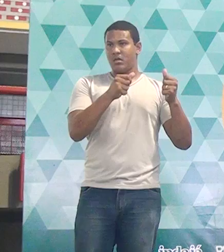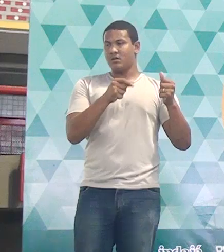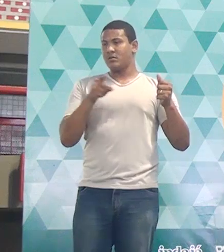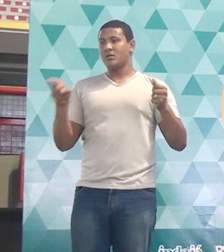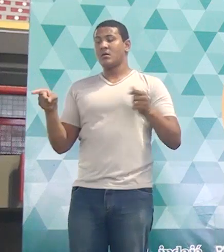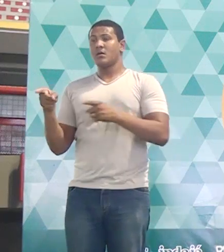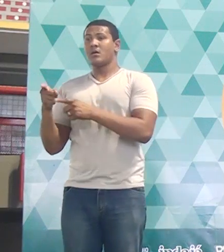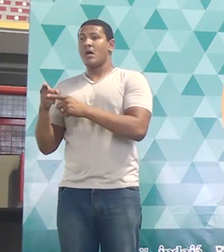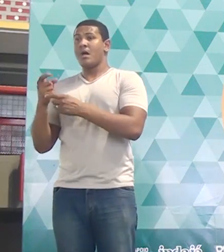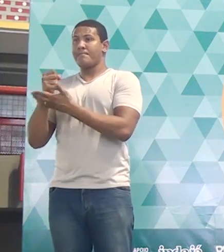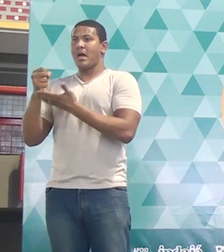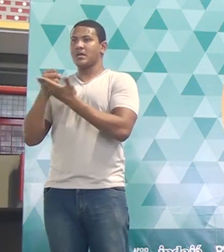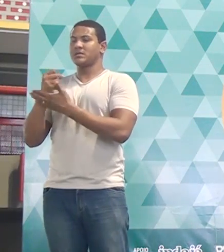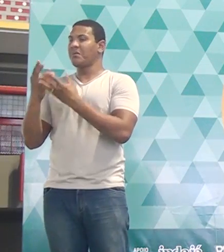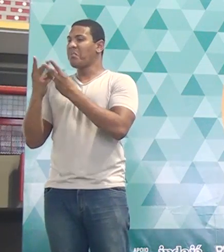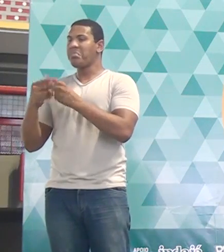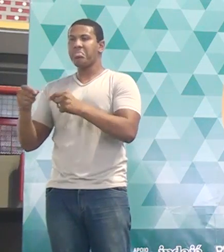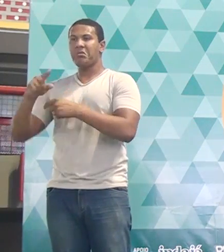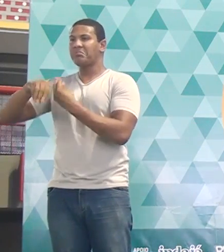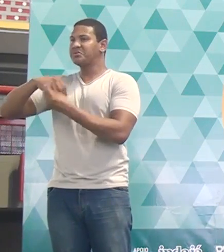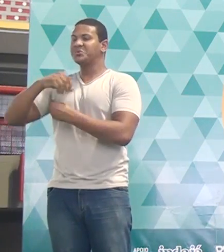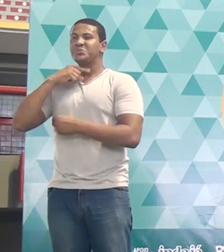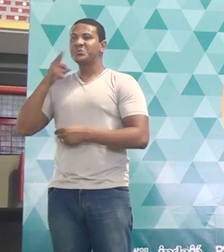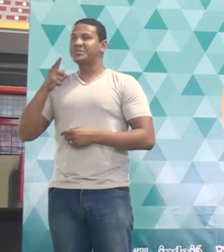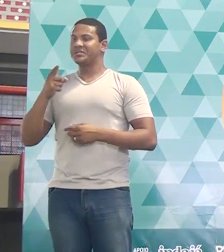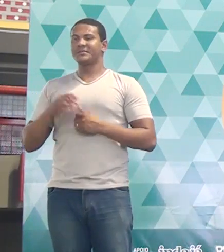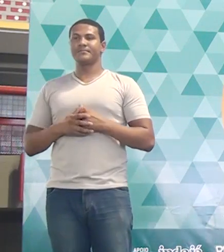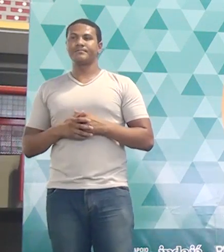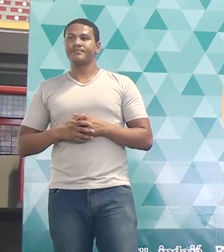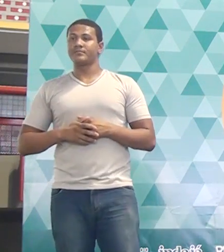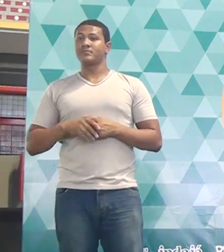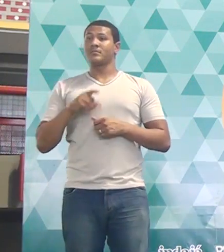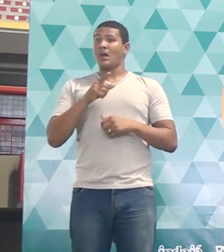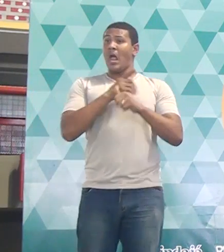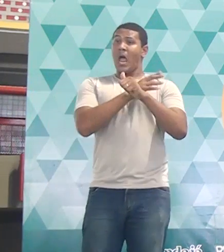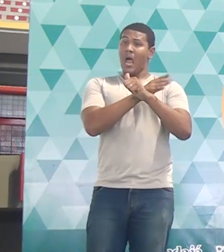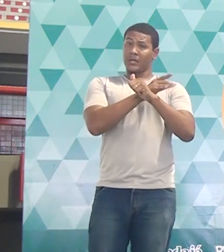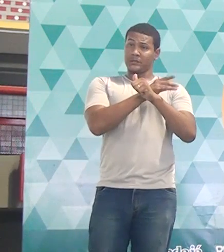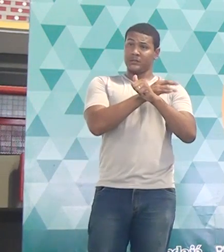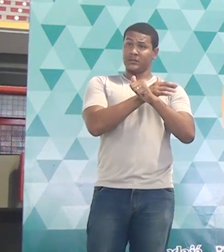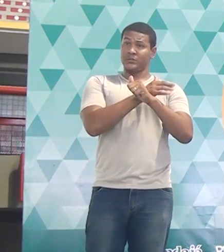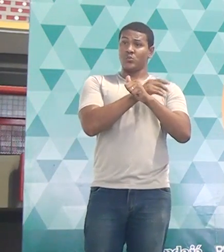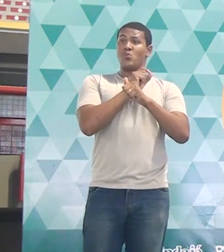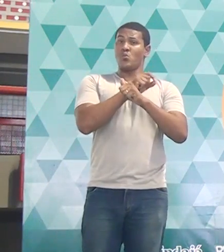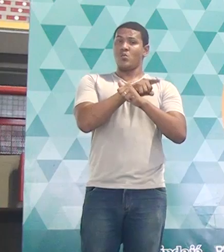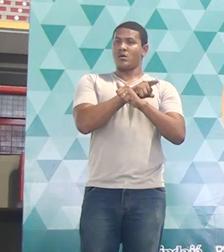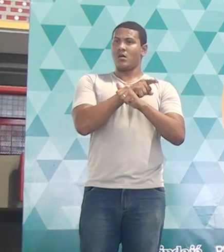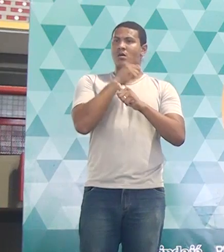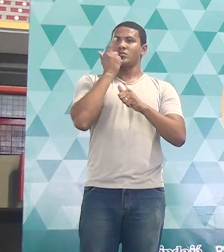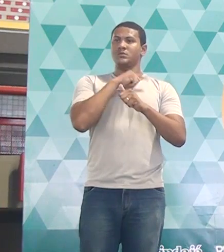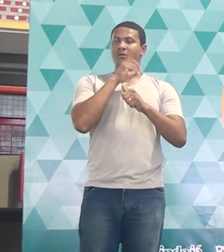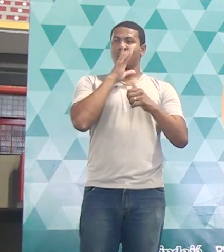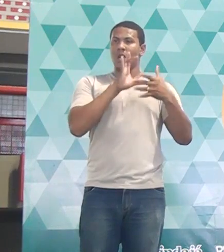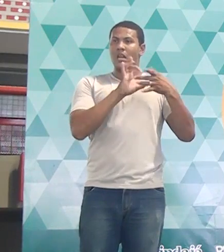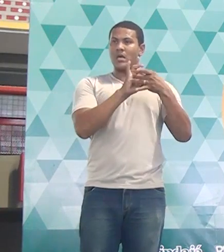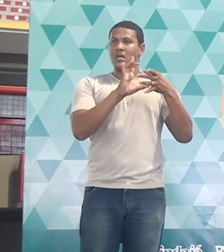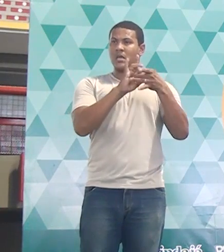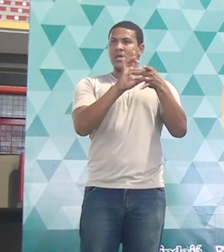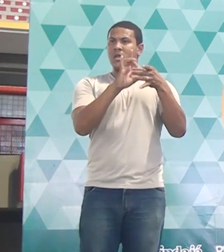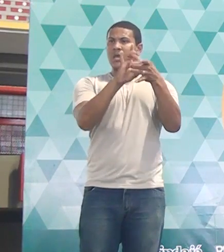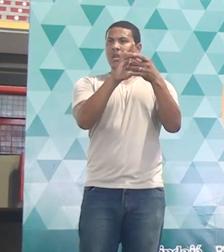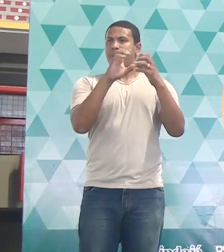insolúvel. Estrutura, tipo de ligação. Ácidos são formados por ligações covalentes ou